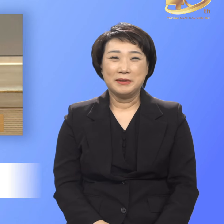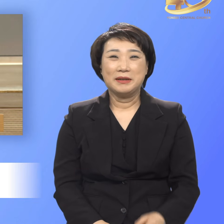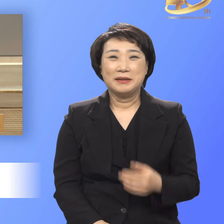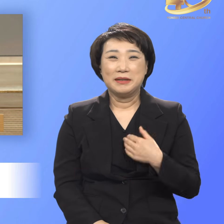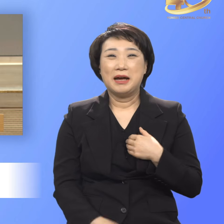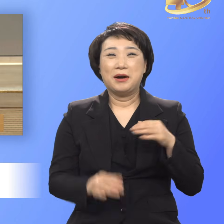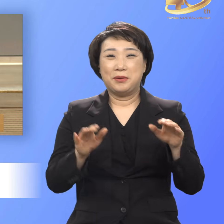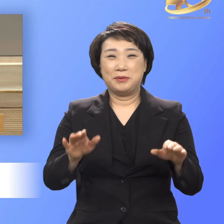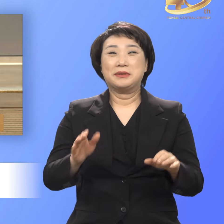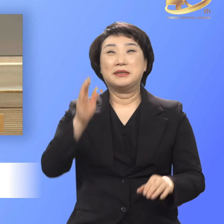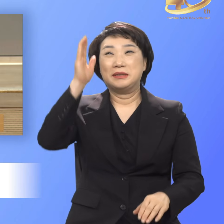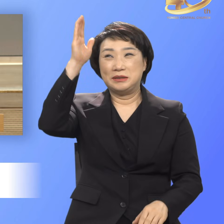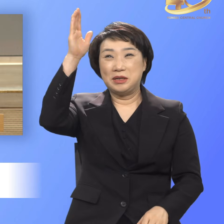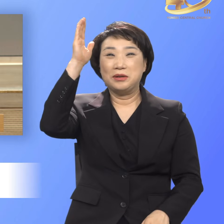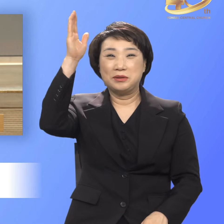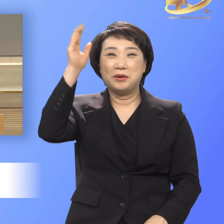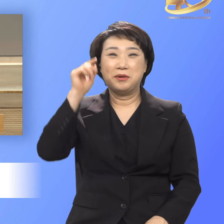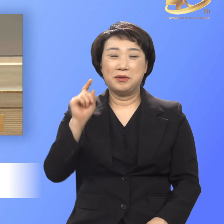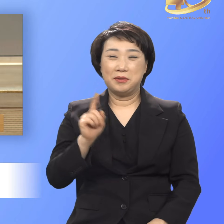나는 오늘 설교를